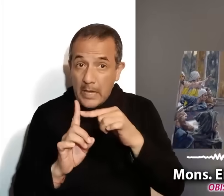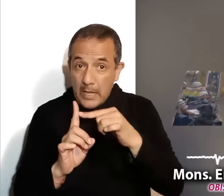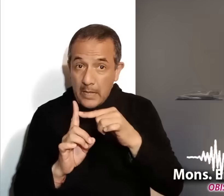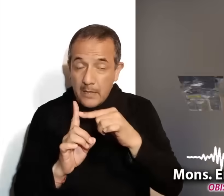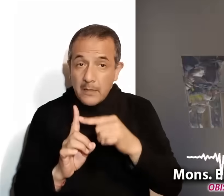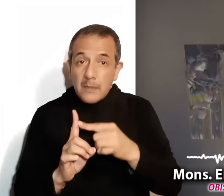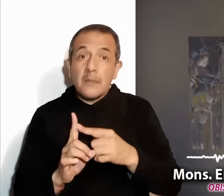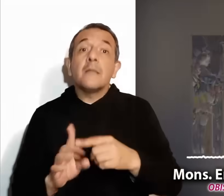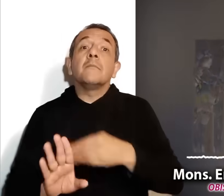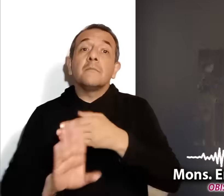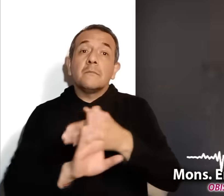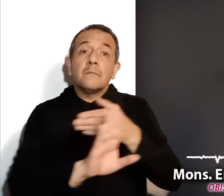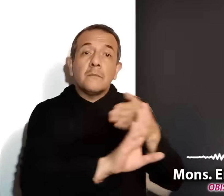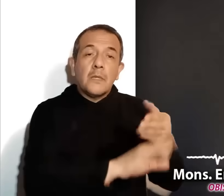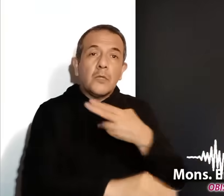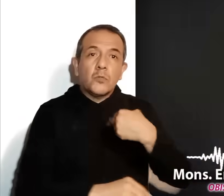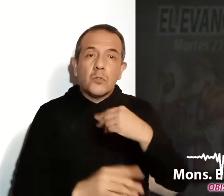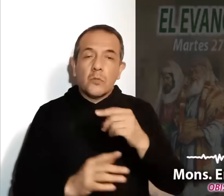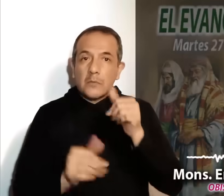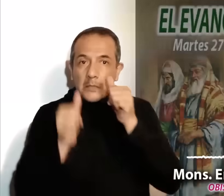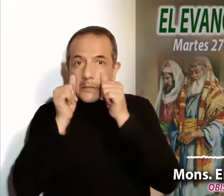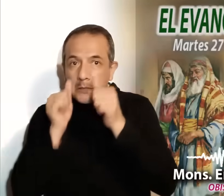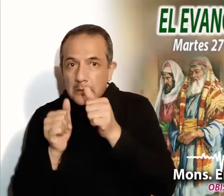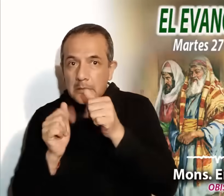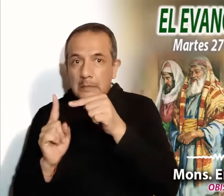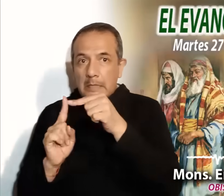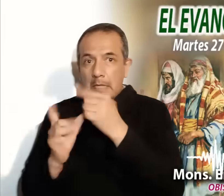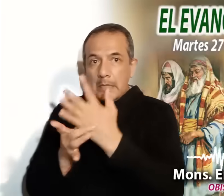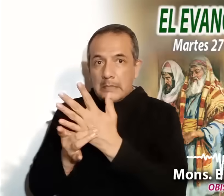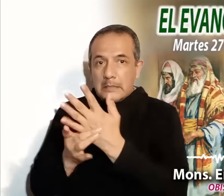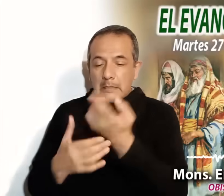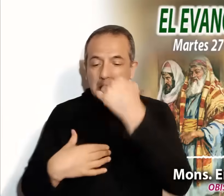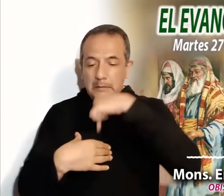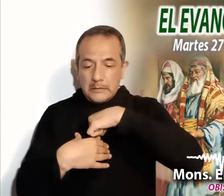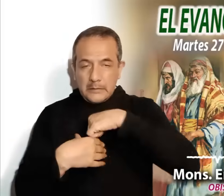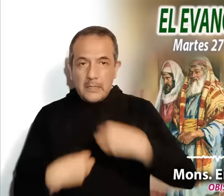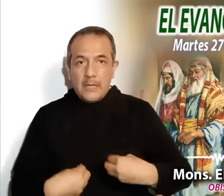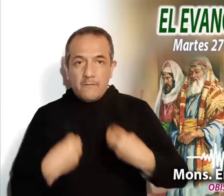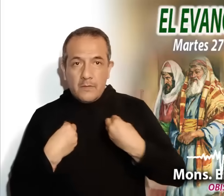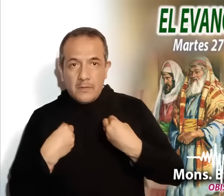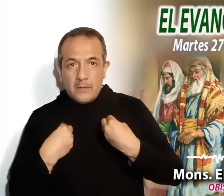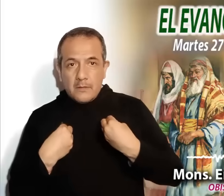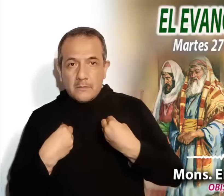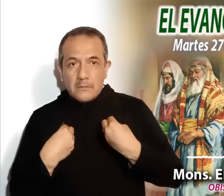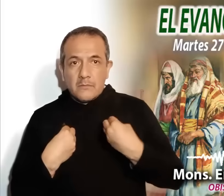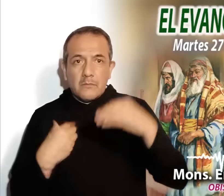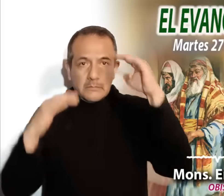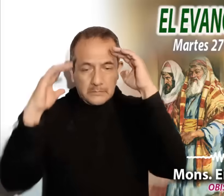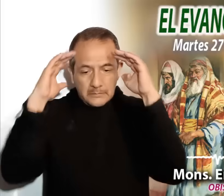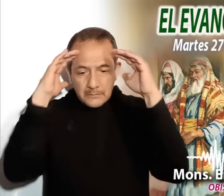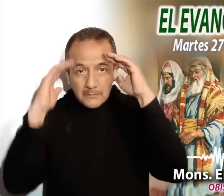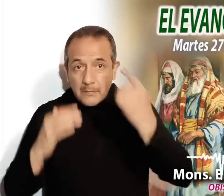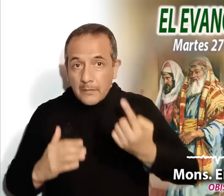sus condenas y miremos nuestras vidas. ¿Qué nos hace pensar? Pidamos que nos conceda